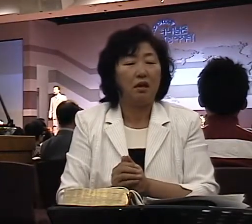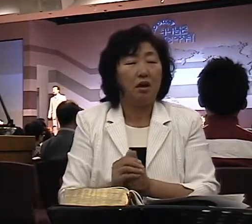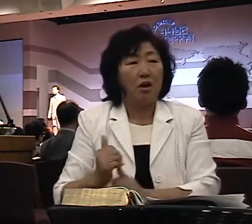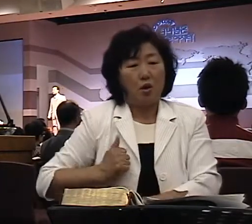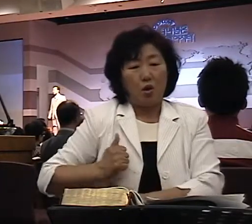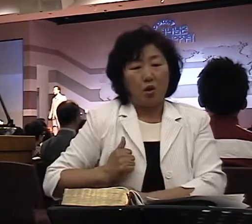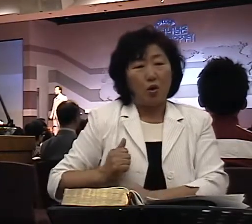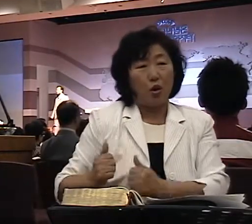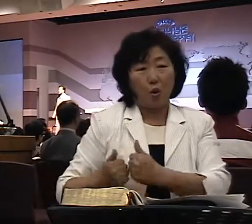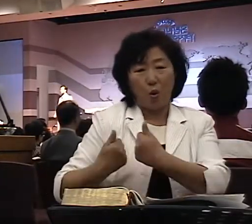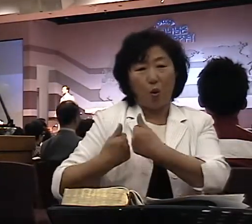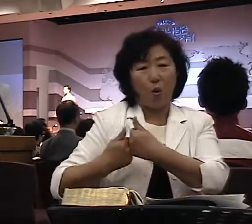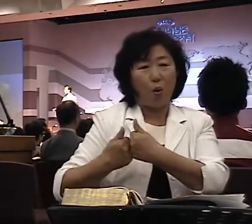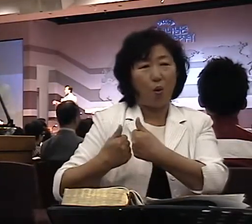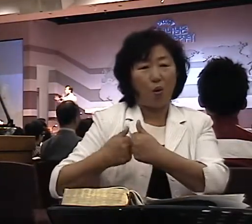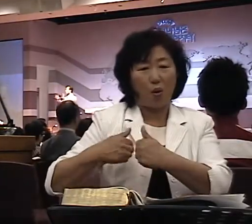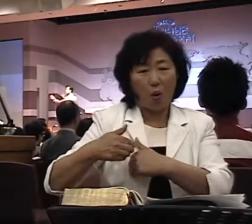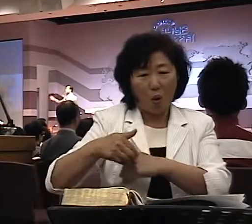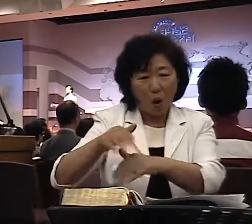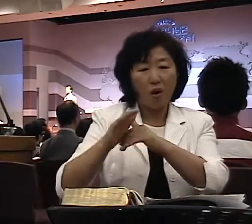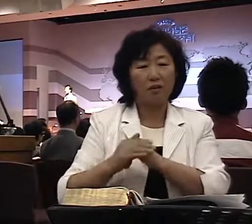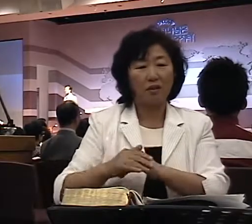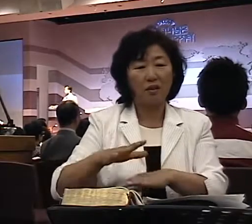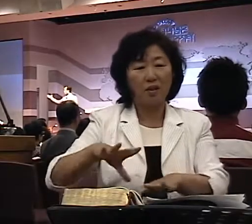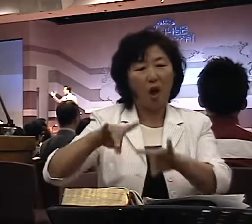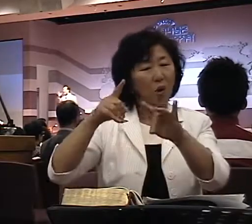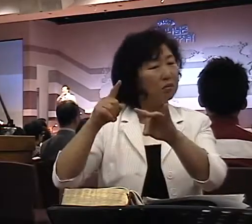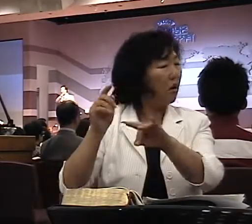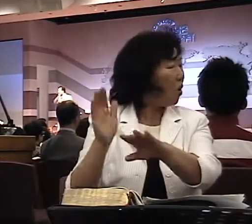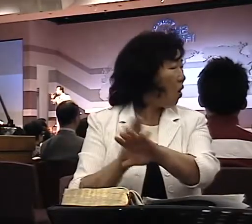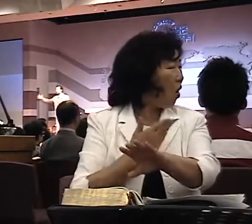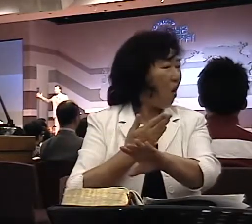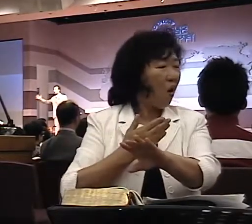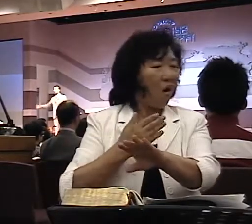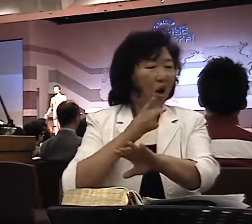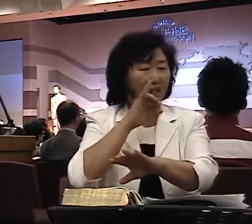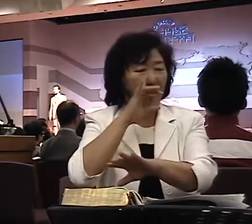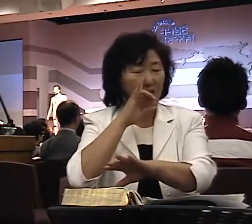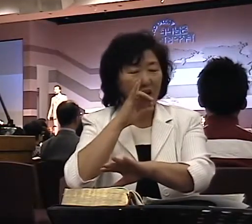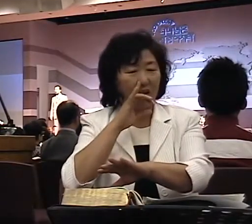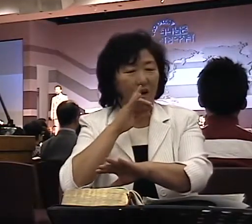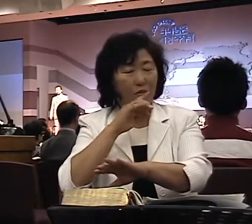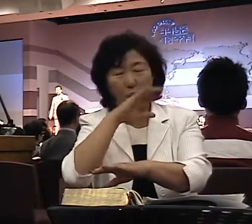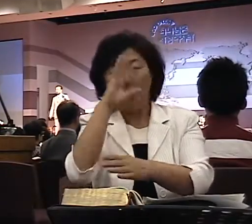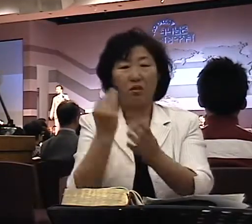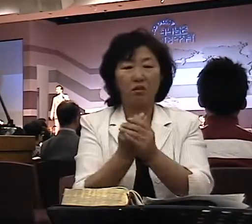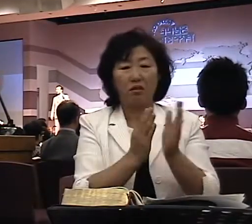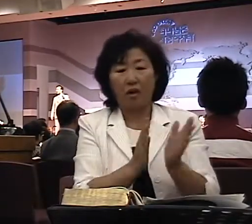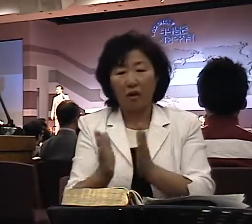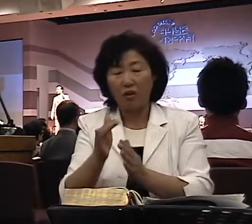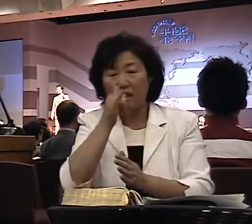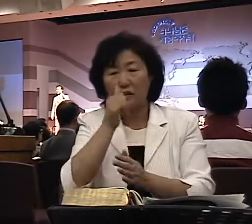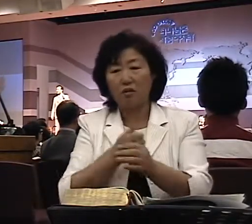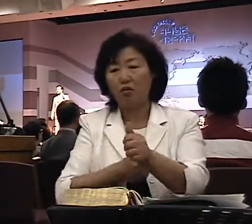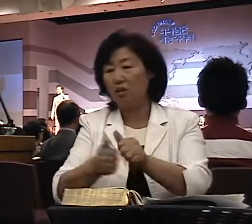군인들이 싸우러 나가면서 이것은 처음부터 긁는 것이다 하면 정말 아무리 모든 것을 갖추고 있어도 이기지